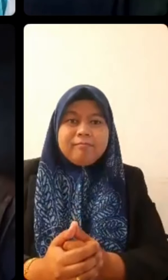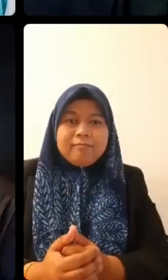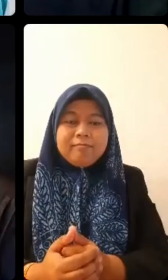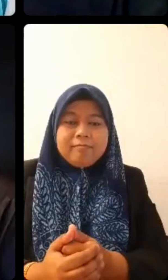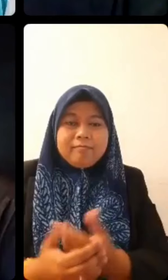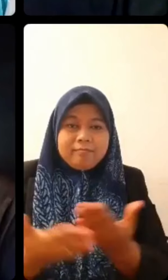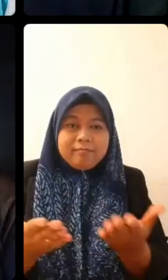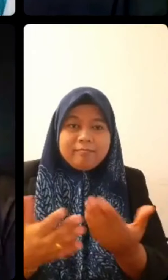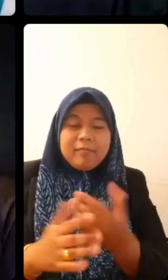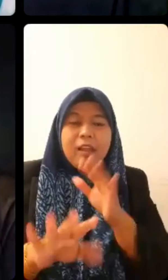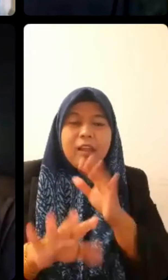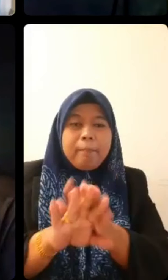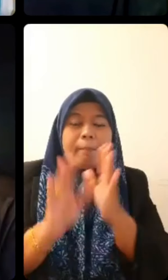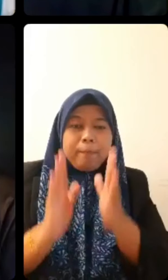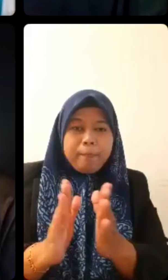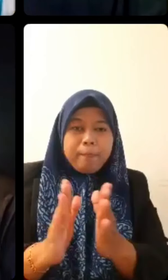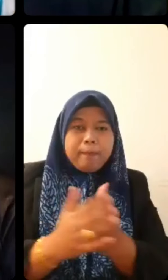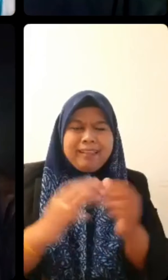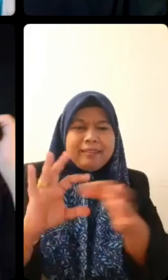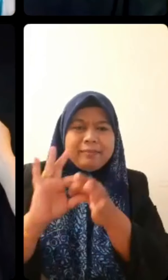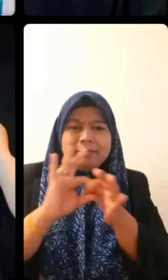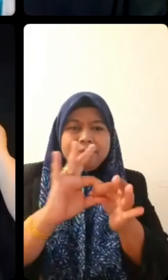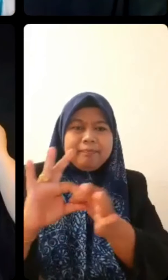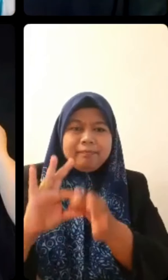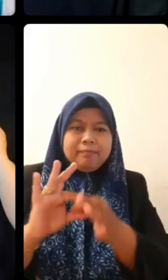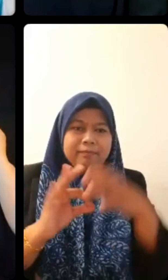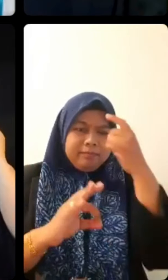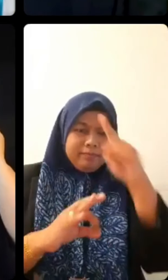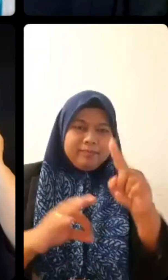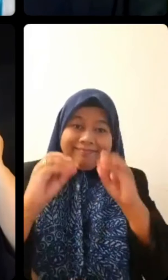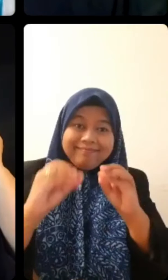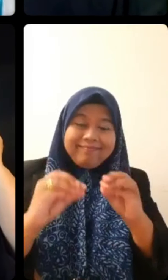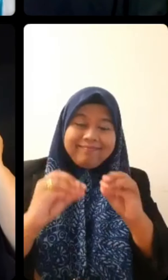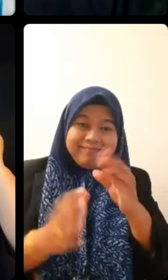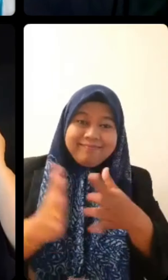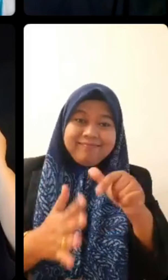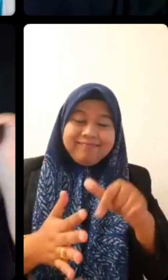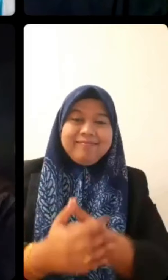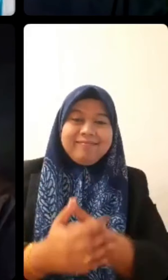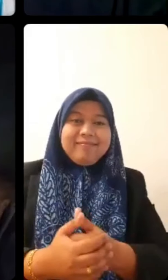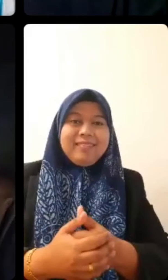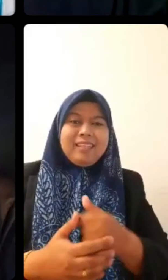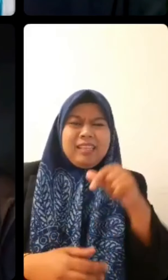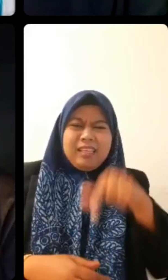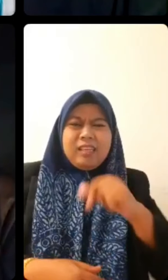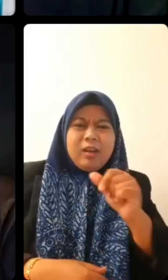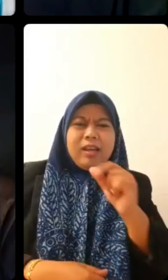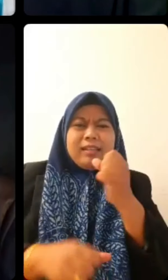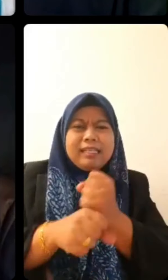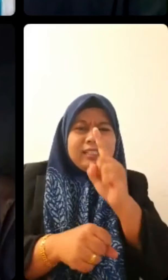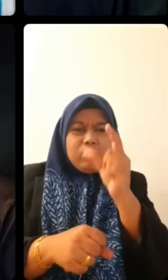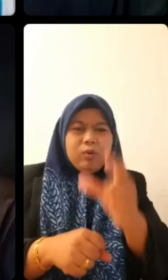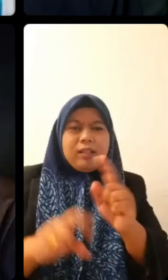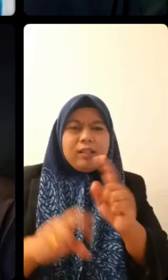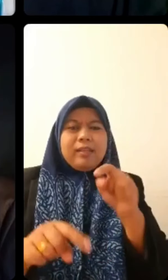Cik Anis, dan kita tak, saya takkan mampu. Bukan saya kerja, ini bukan kerja saya seorang. Ini kerja bersama. Masyarakat